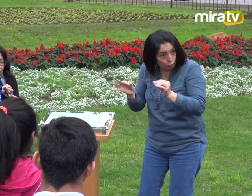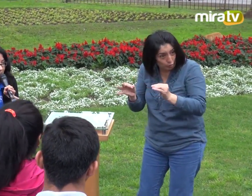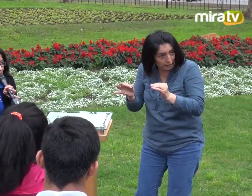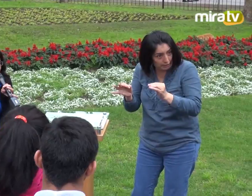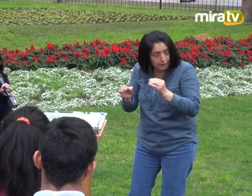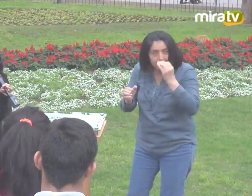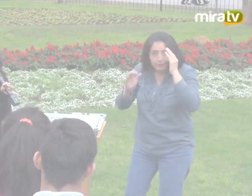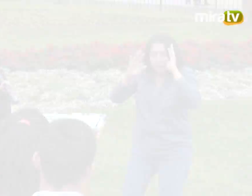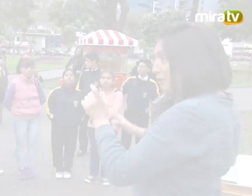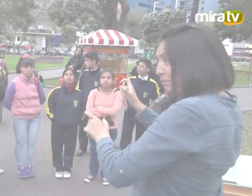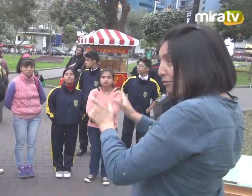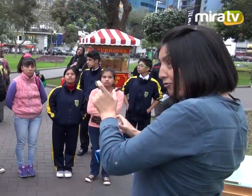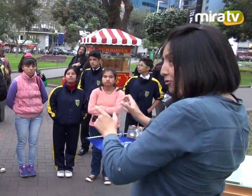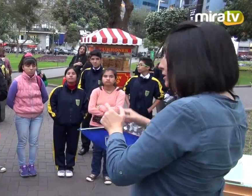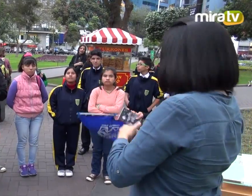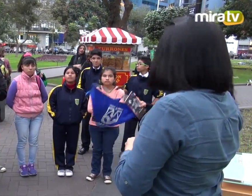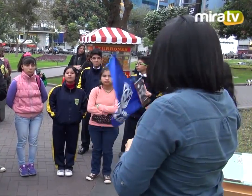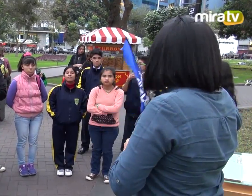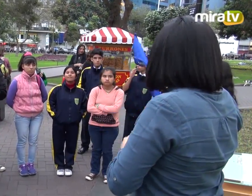reales